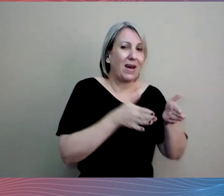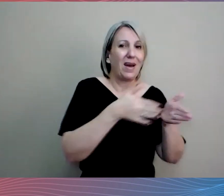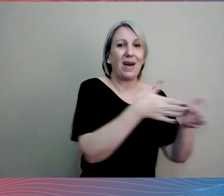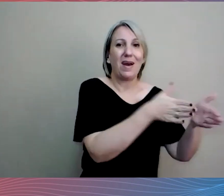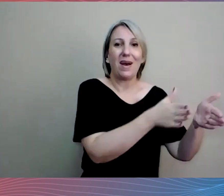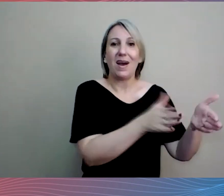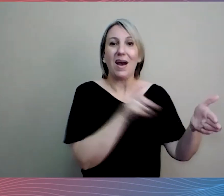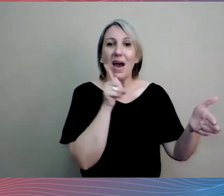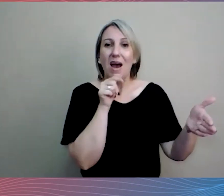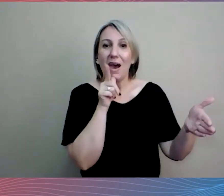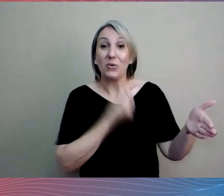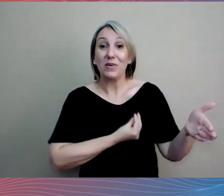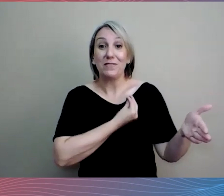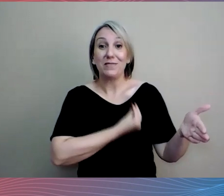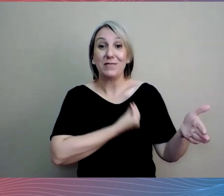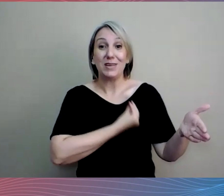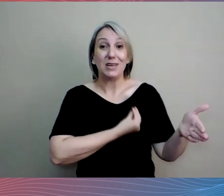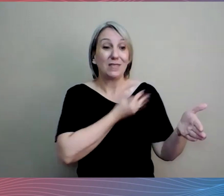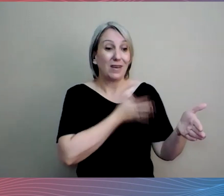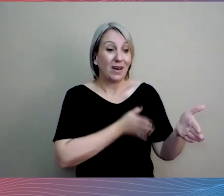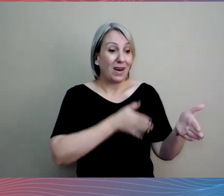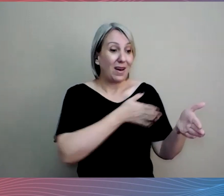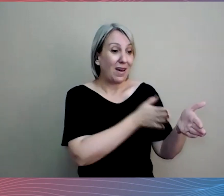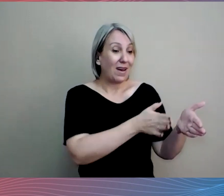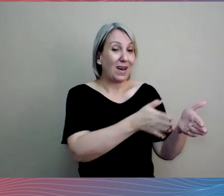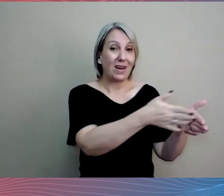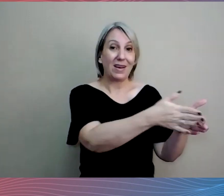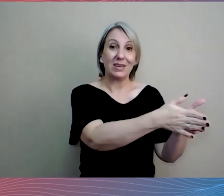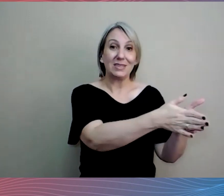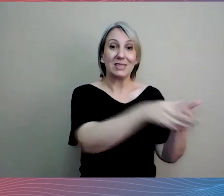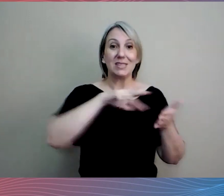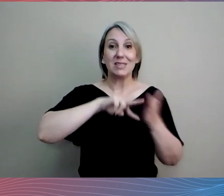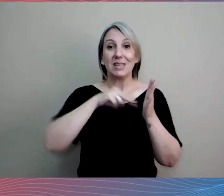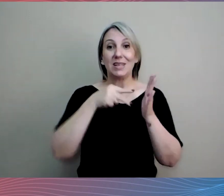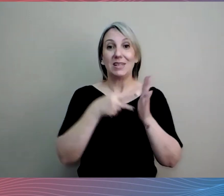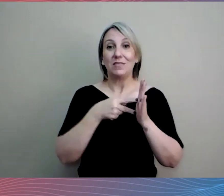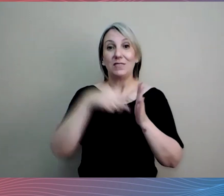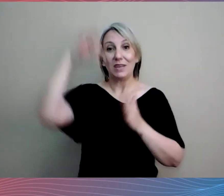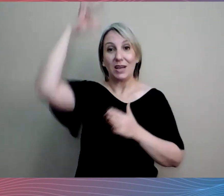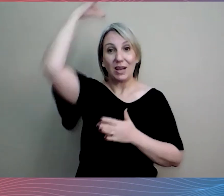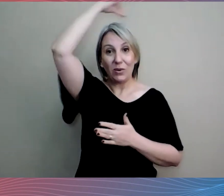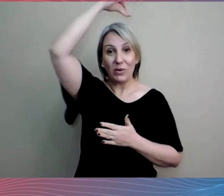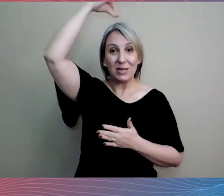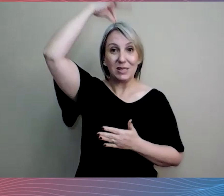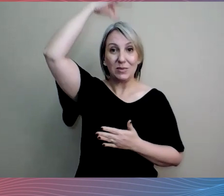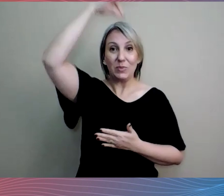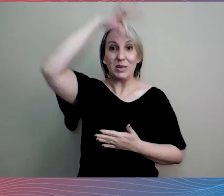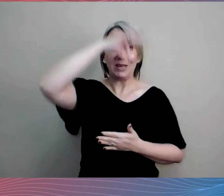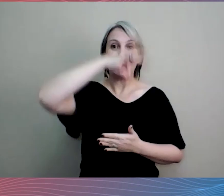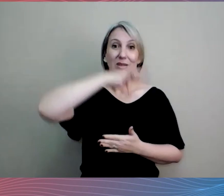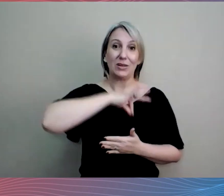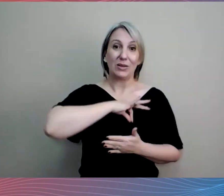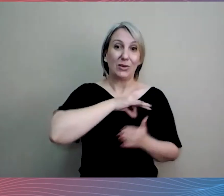Isto ele disse com respeito ao Espírito que haviam de receber os que